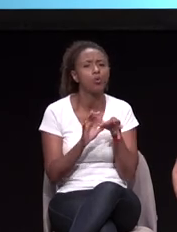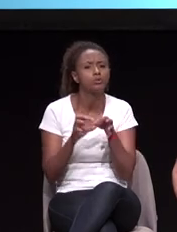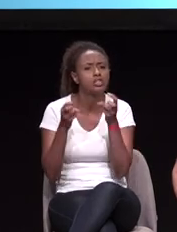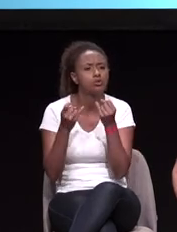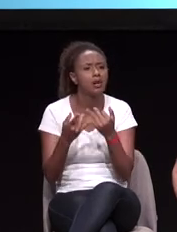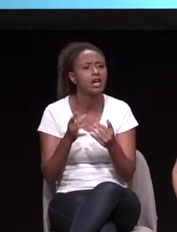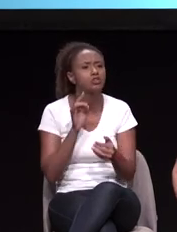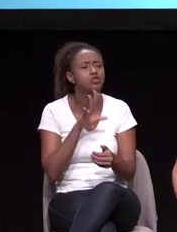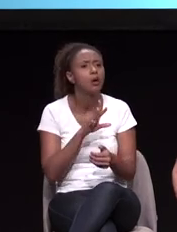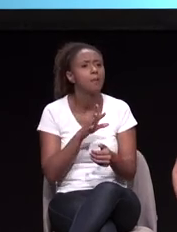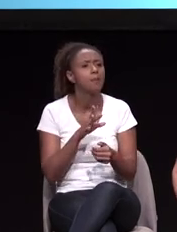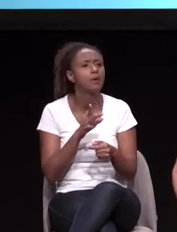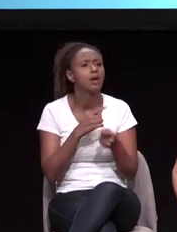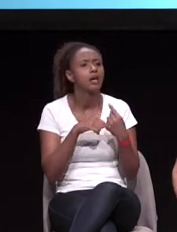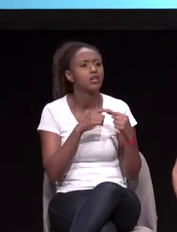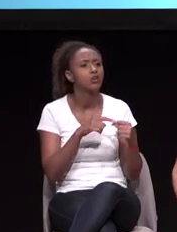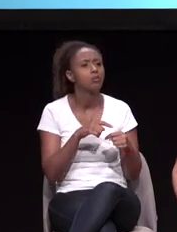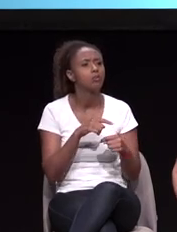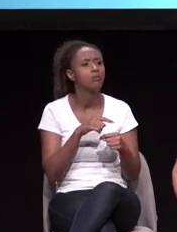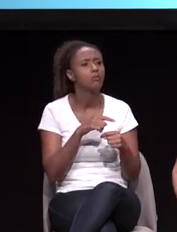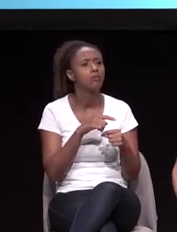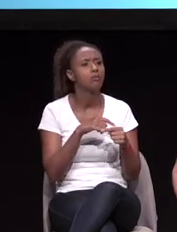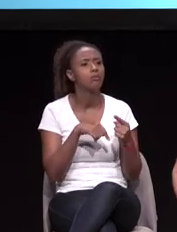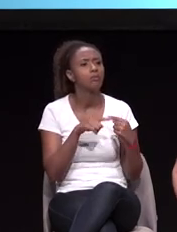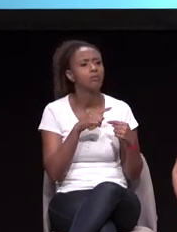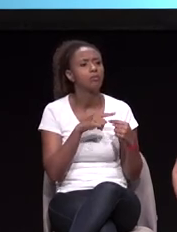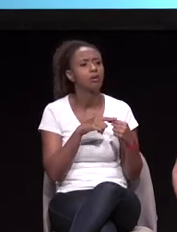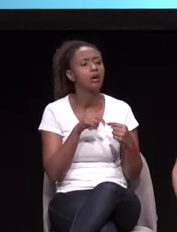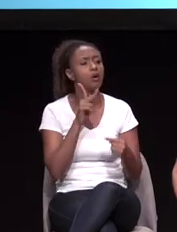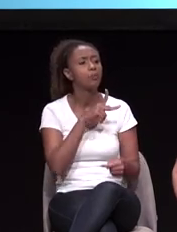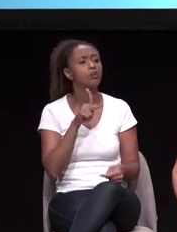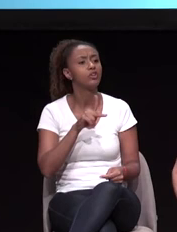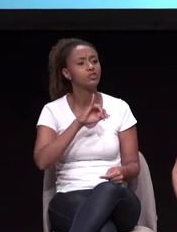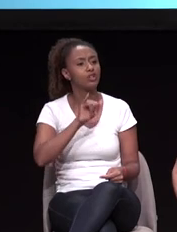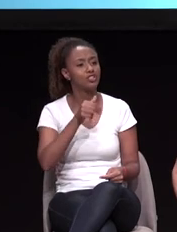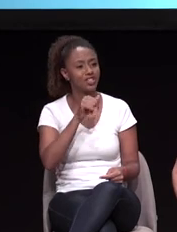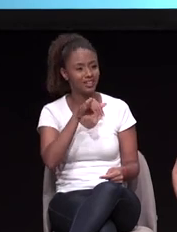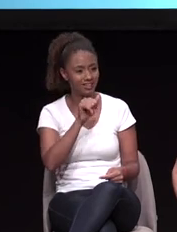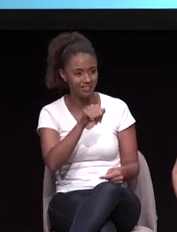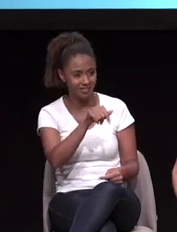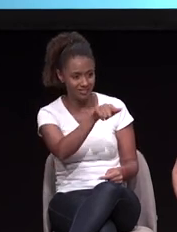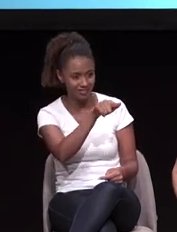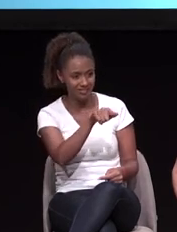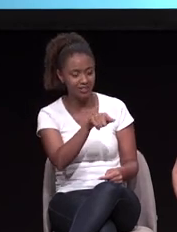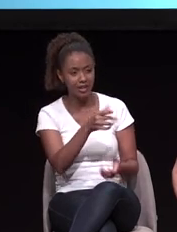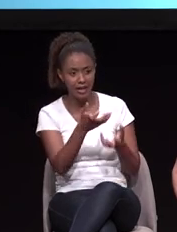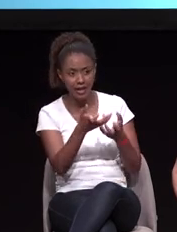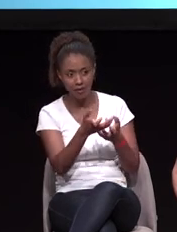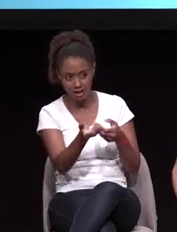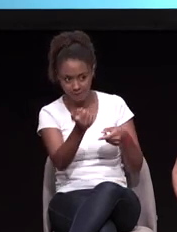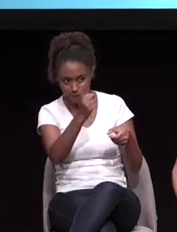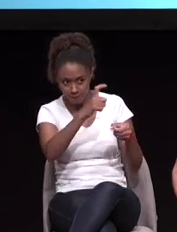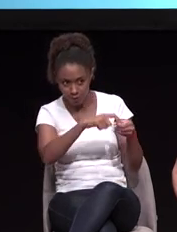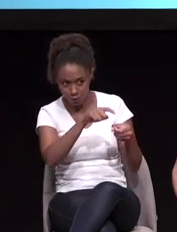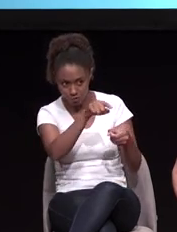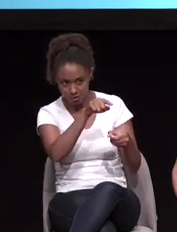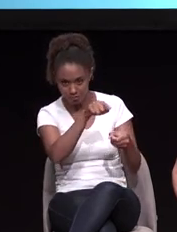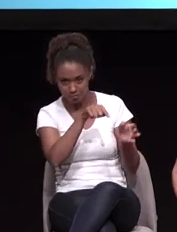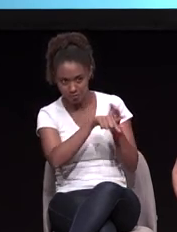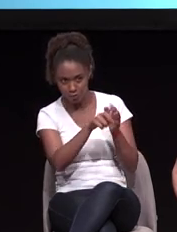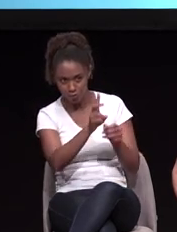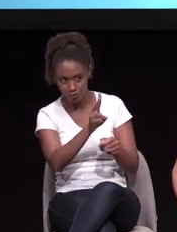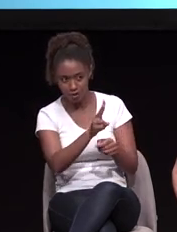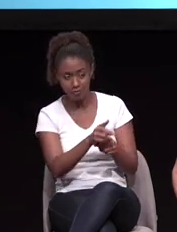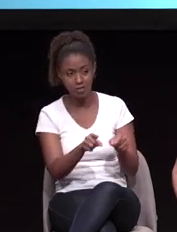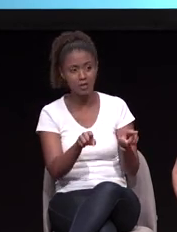da primeira pergunta da professora de janeiro janaína pública gostaria de votar essa pergunta e